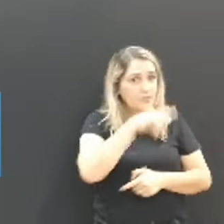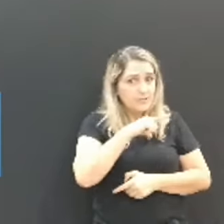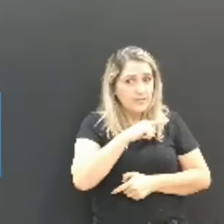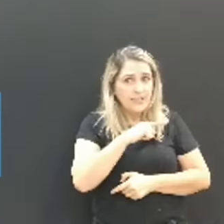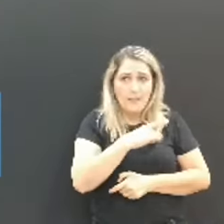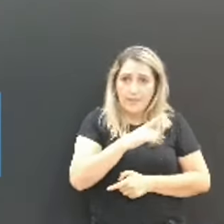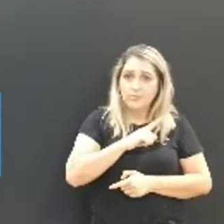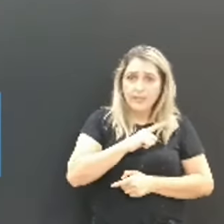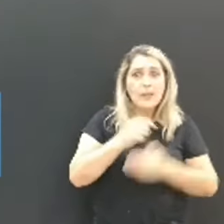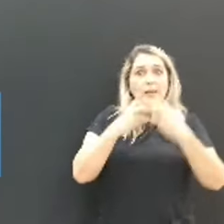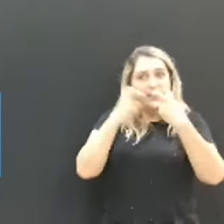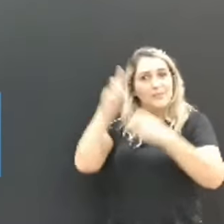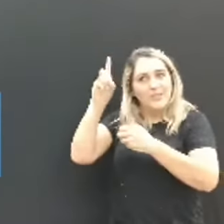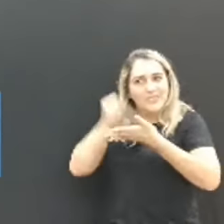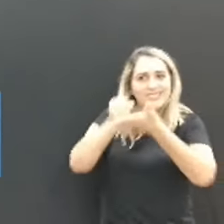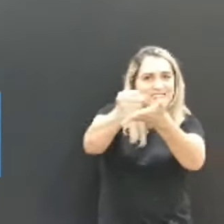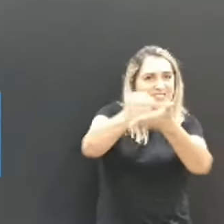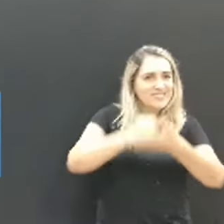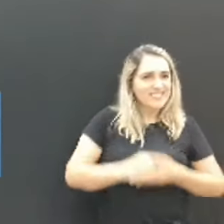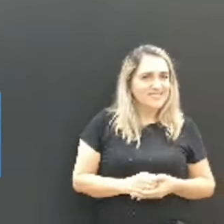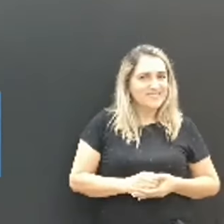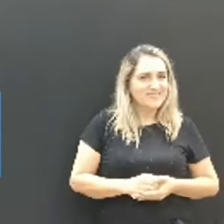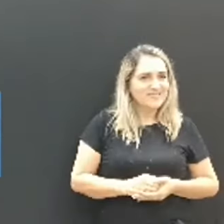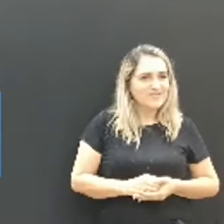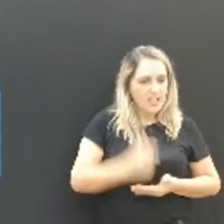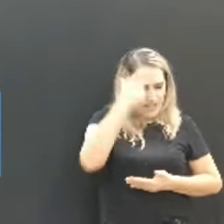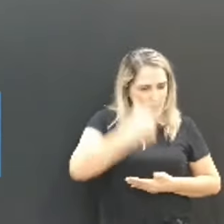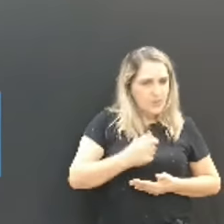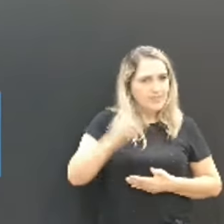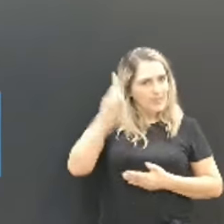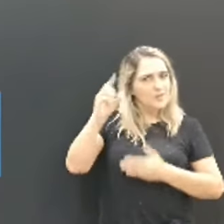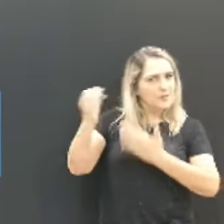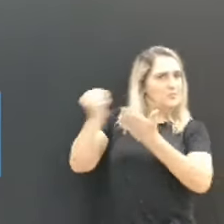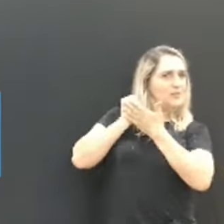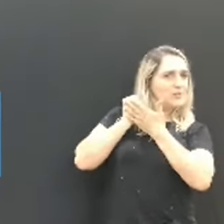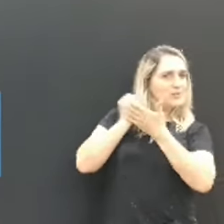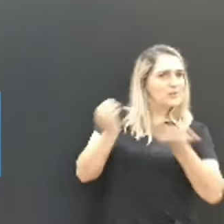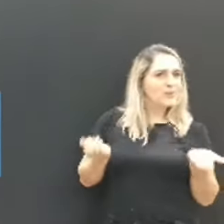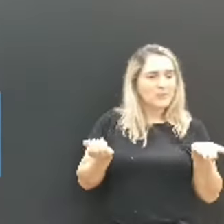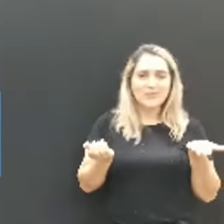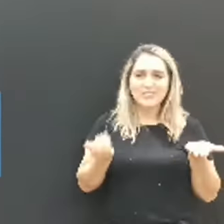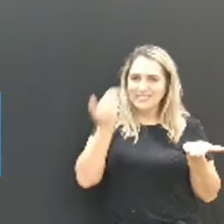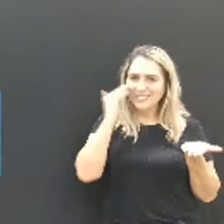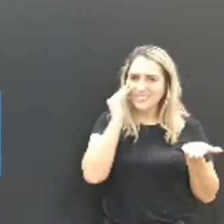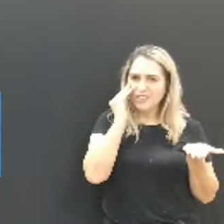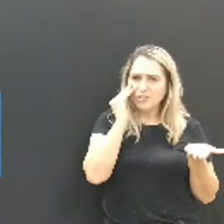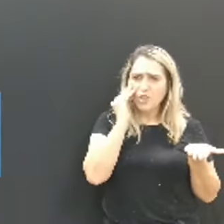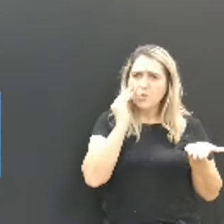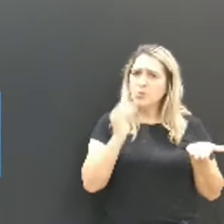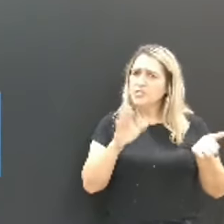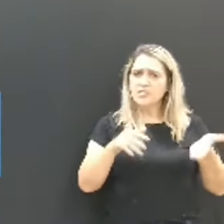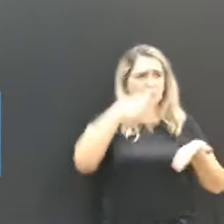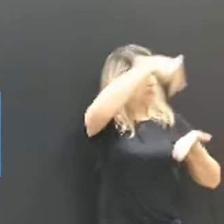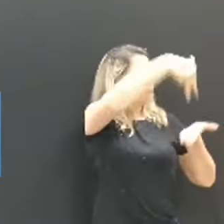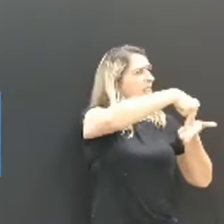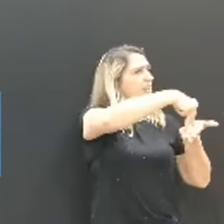domina. Mas precisamos clamar a Deus que nos ajude, que nos socorra. E o Senhor